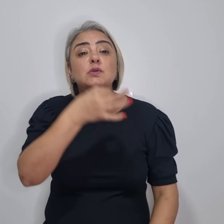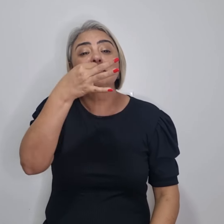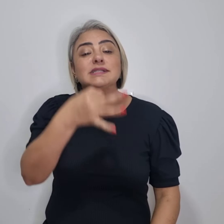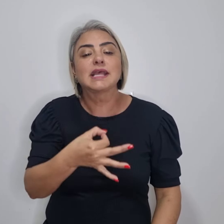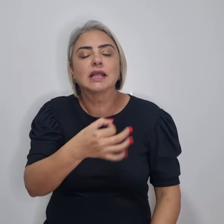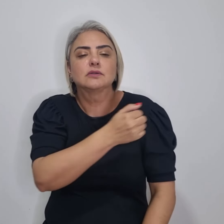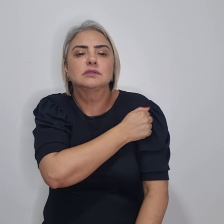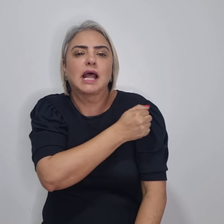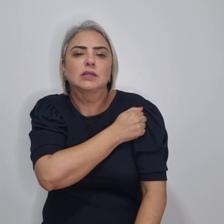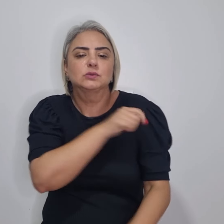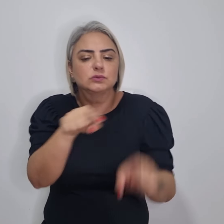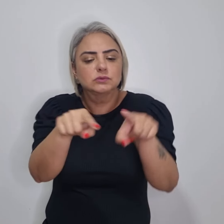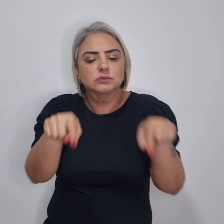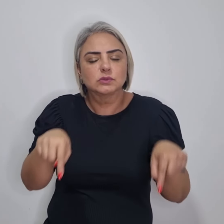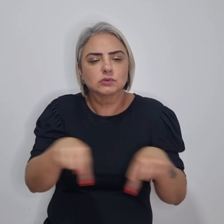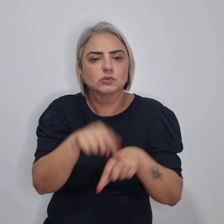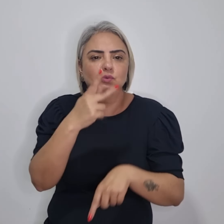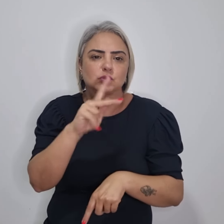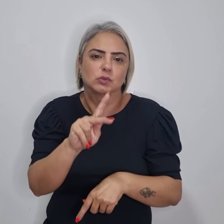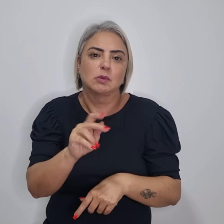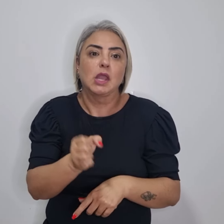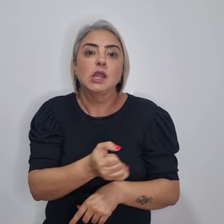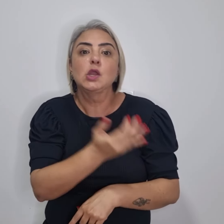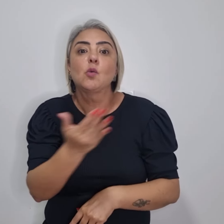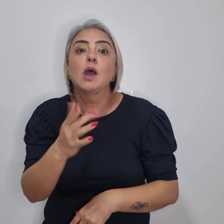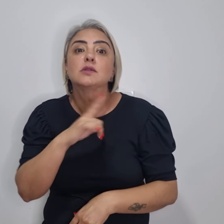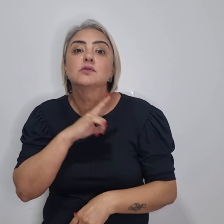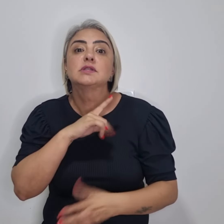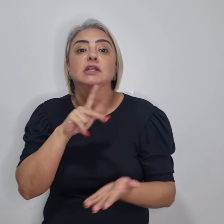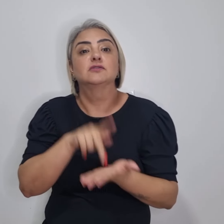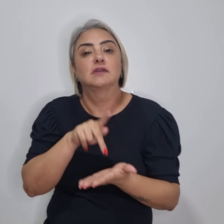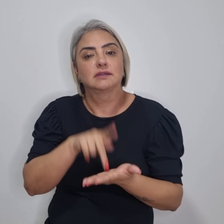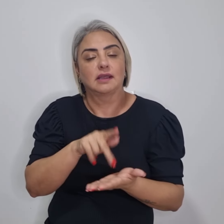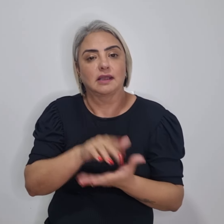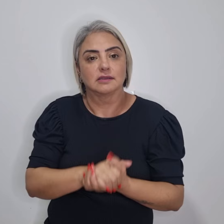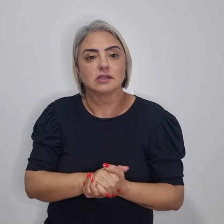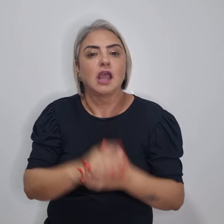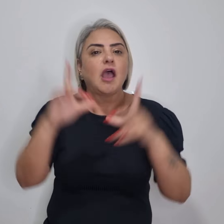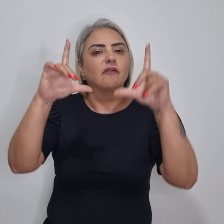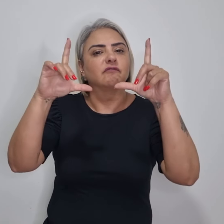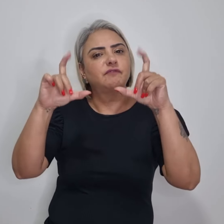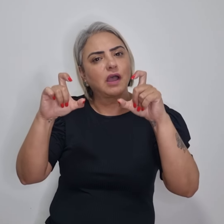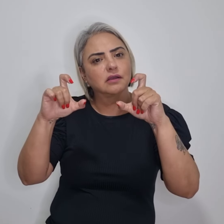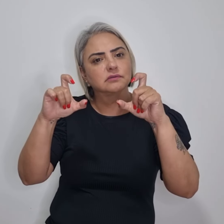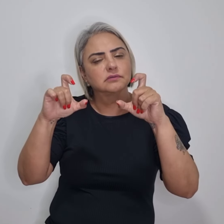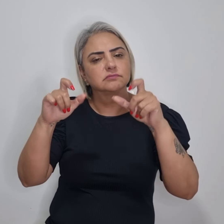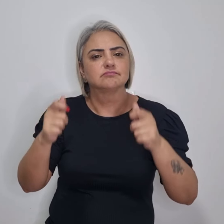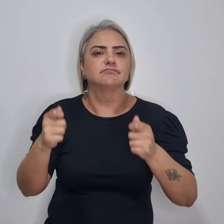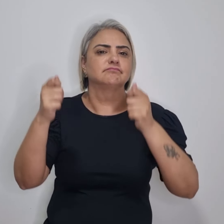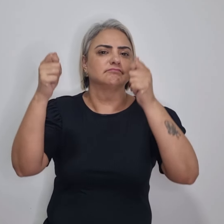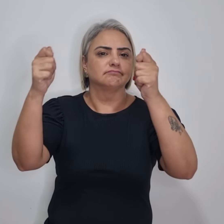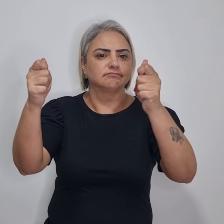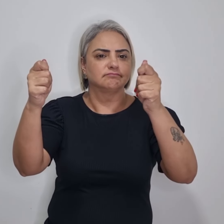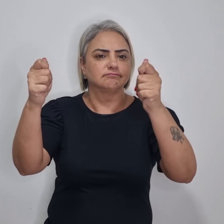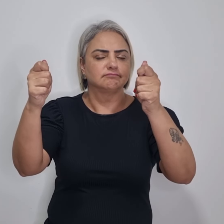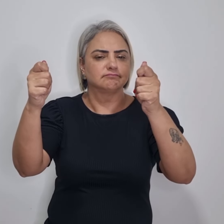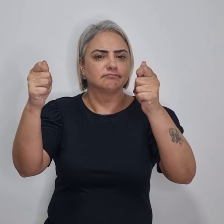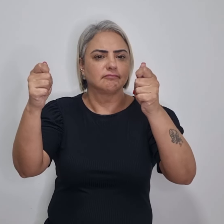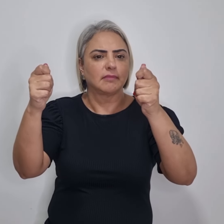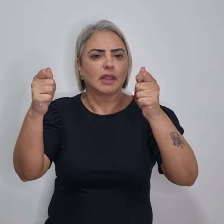da sua turma e quantos existem de fato. Tire uma foto da placa presa perto da porta